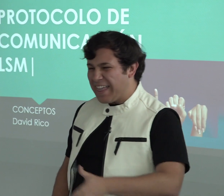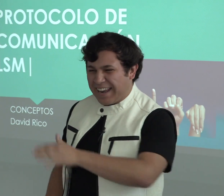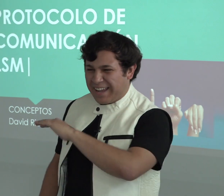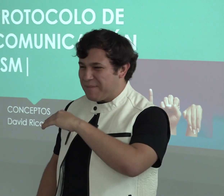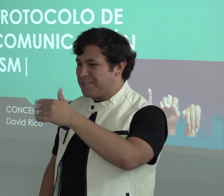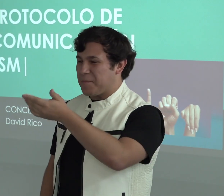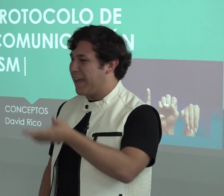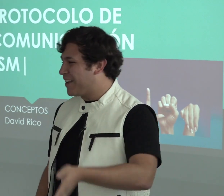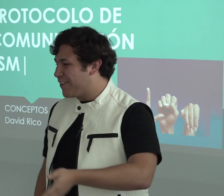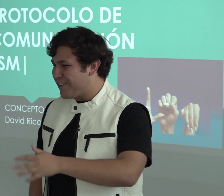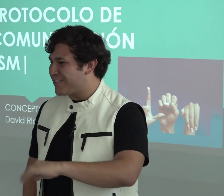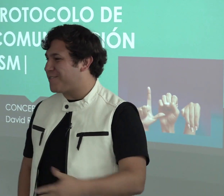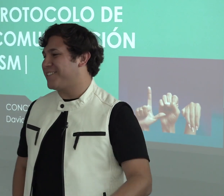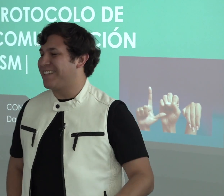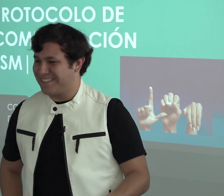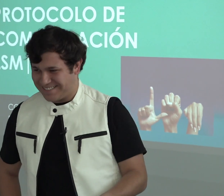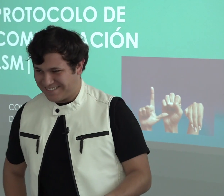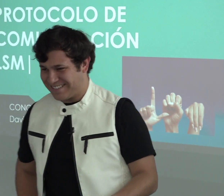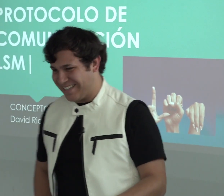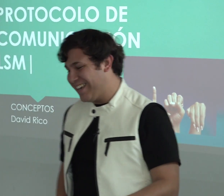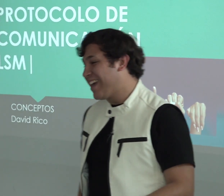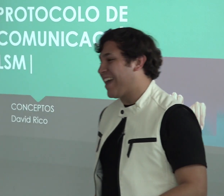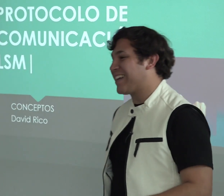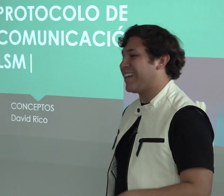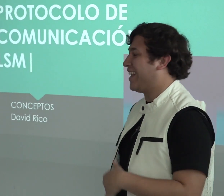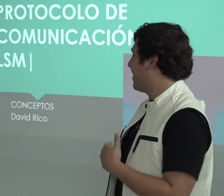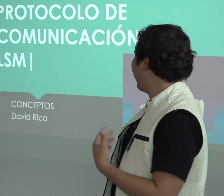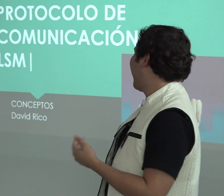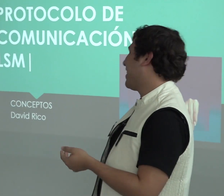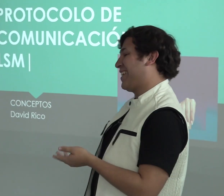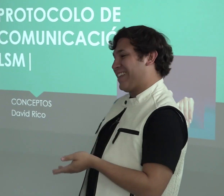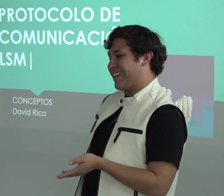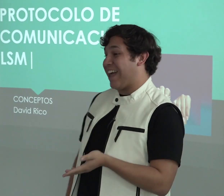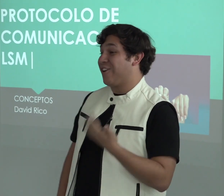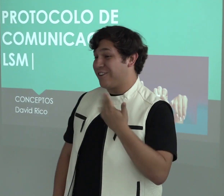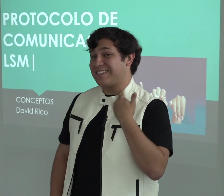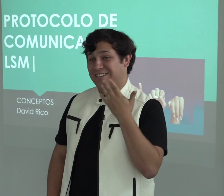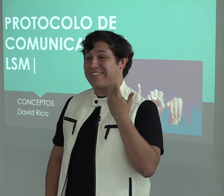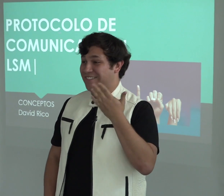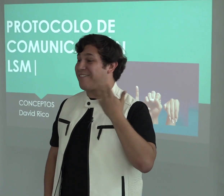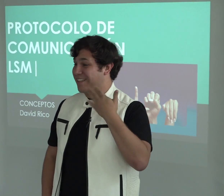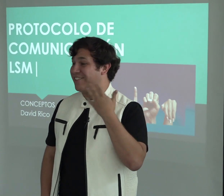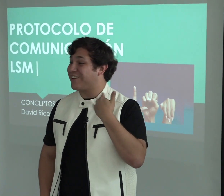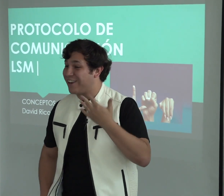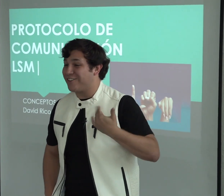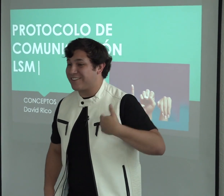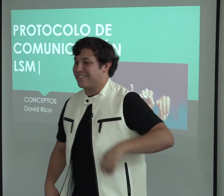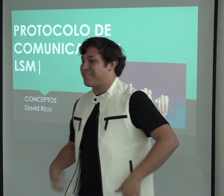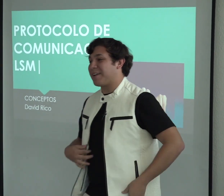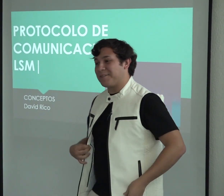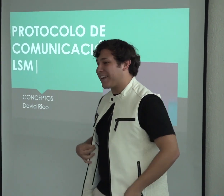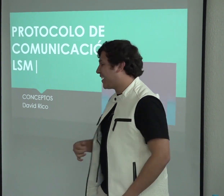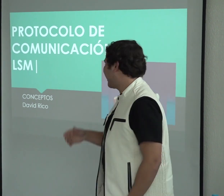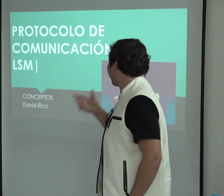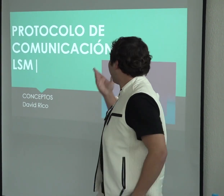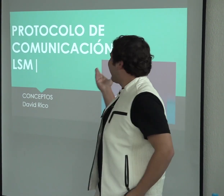¿Padre? ¿Más o menos? ¿Cómo están? Bien. ¿Sí? Excelente. Calor, sí, yo también me está dando calor. No sé por qué me traje esto.